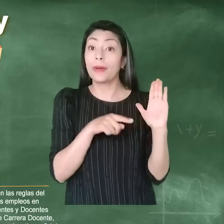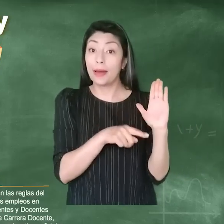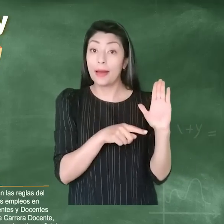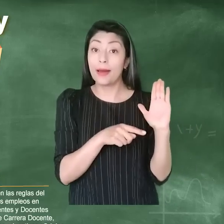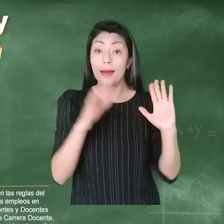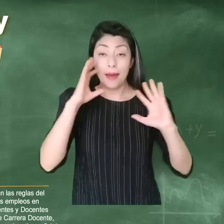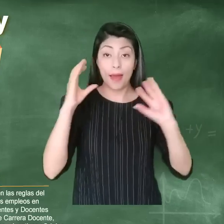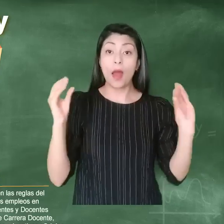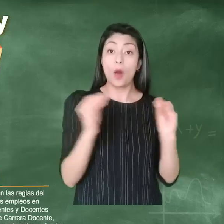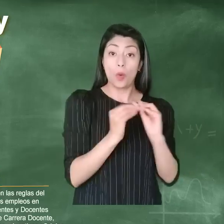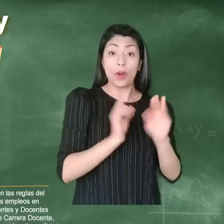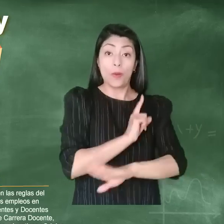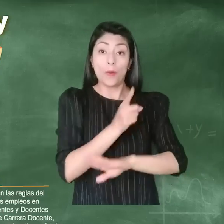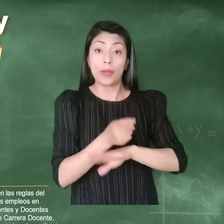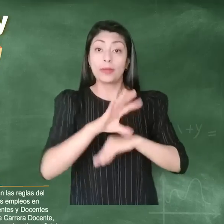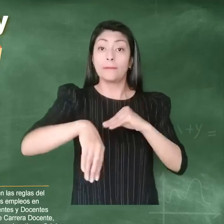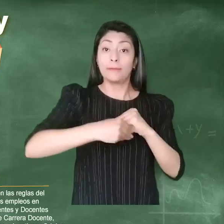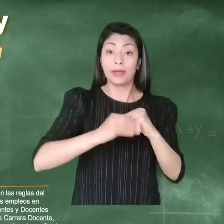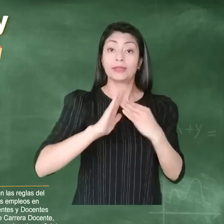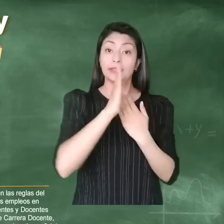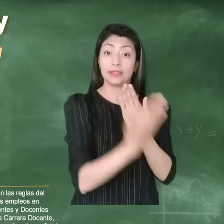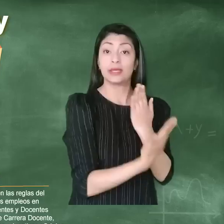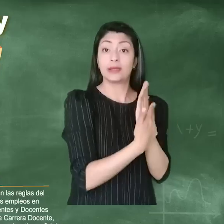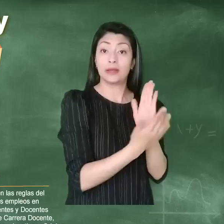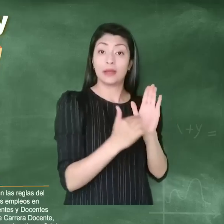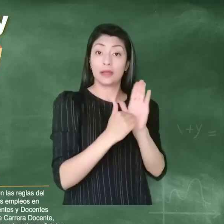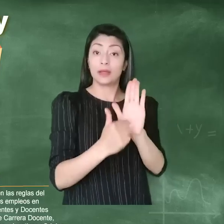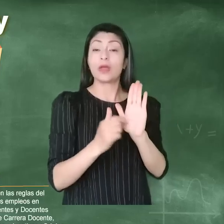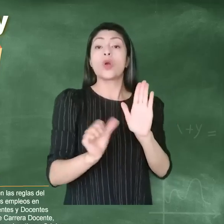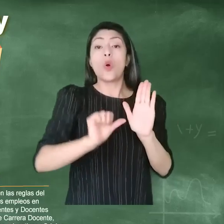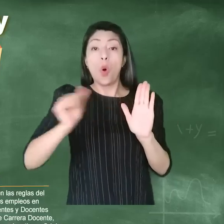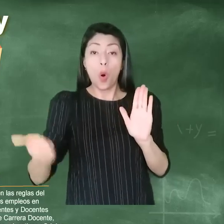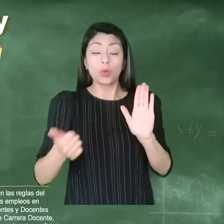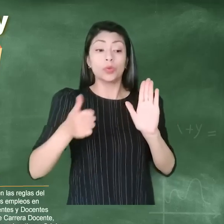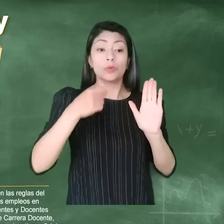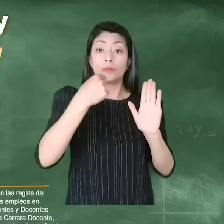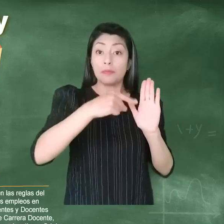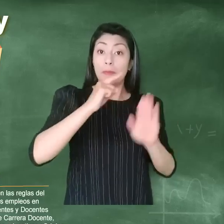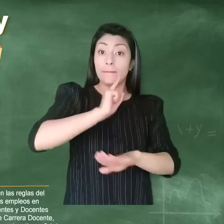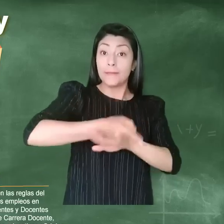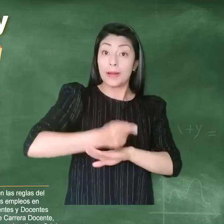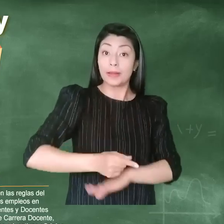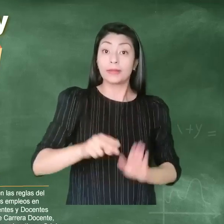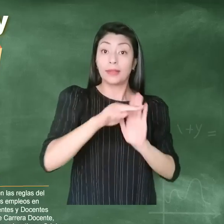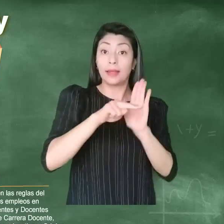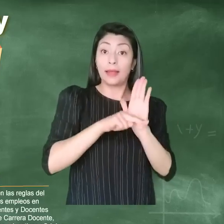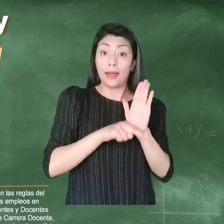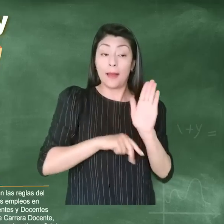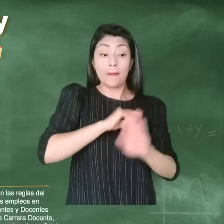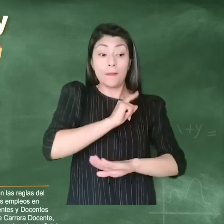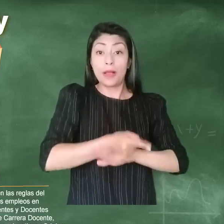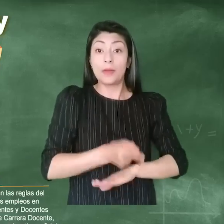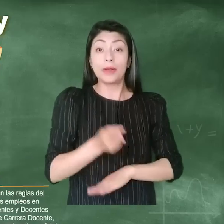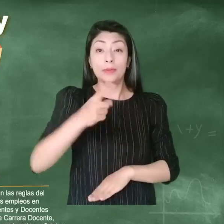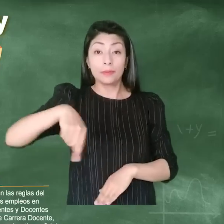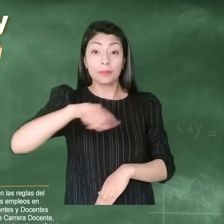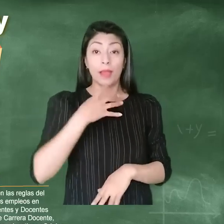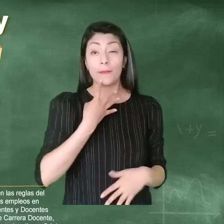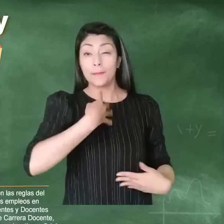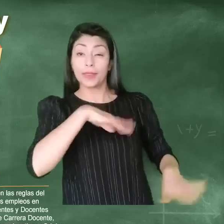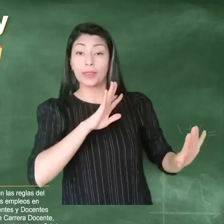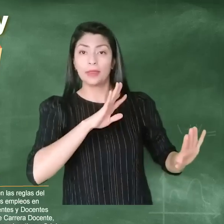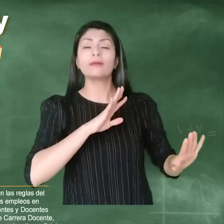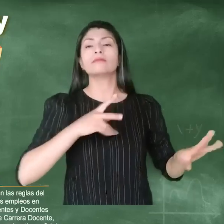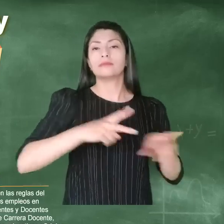disposiciones contenidas tanto en el presente acuerdo y su anexo como en los demás documentos que reglamenten las diferentes etapas